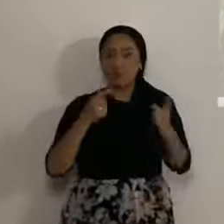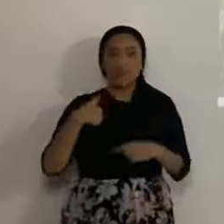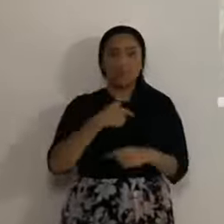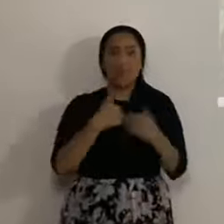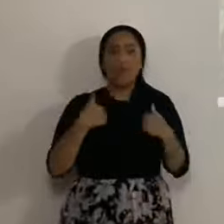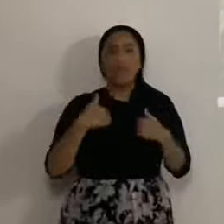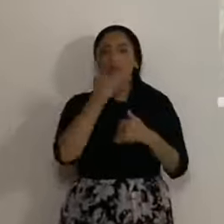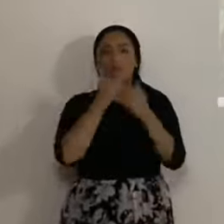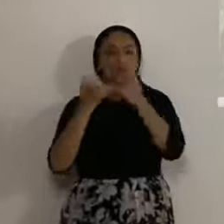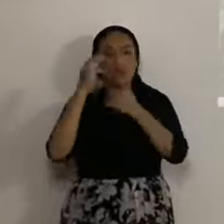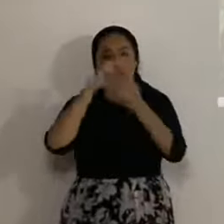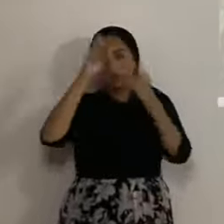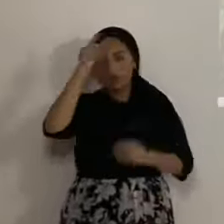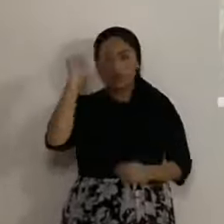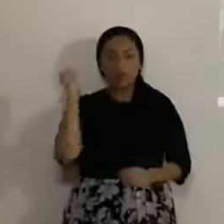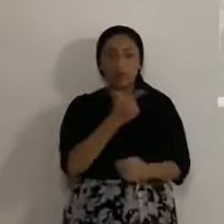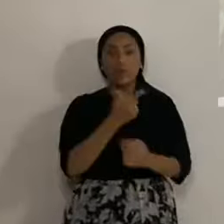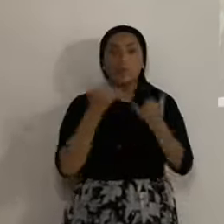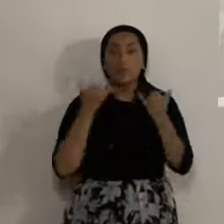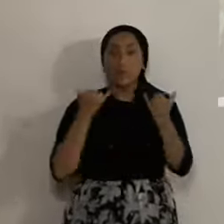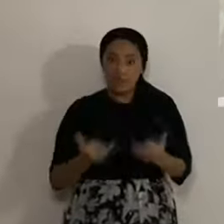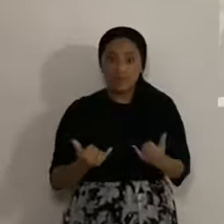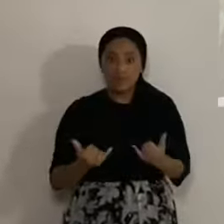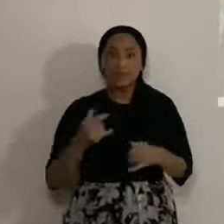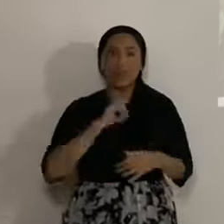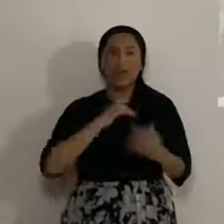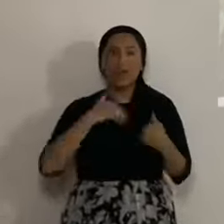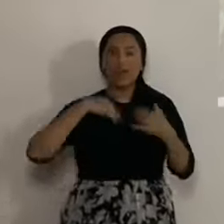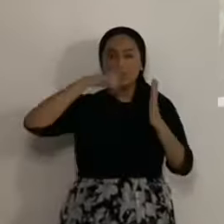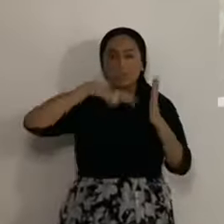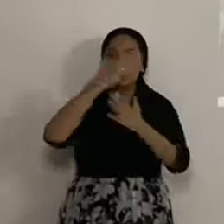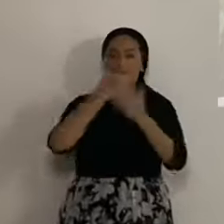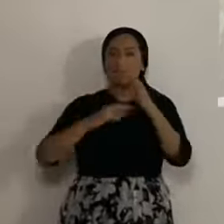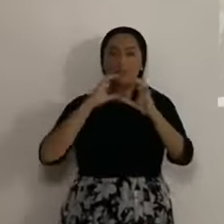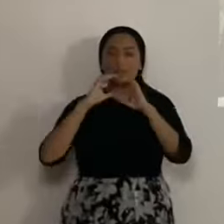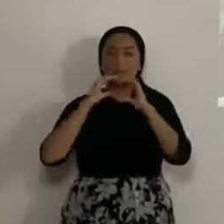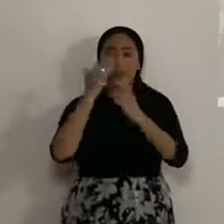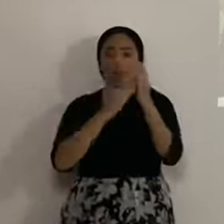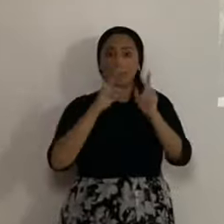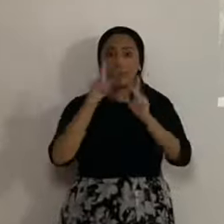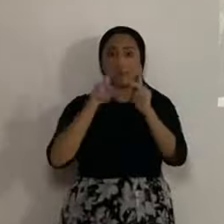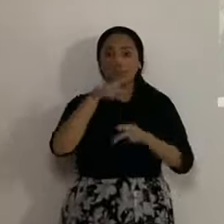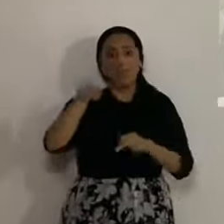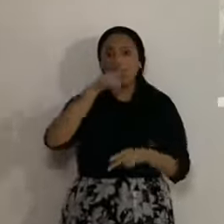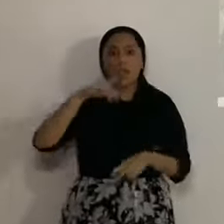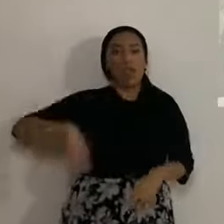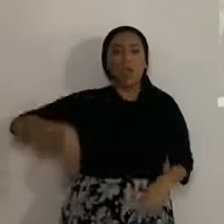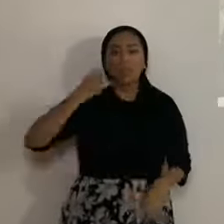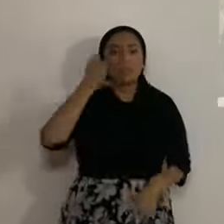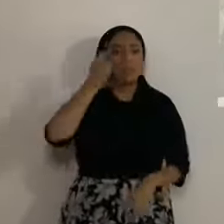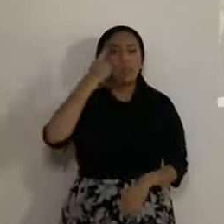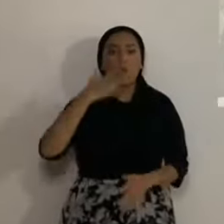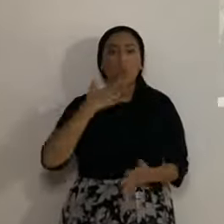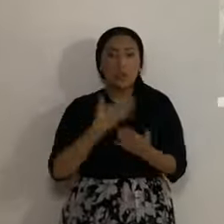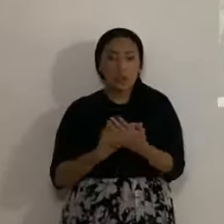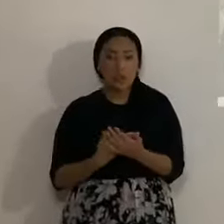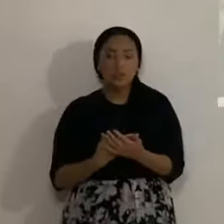fallado al eterno todos. Ahora, he leído algunos comentarios, y algunas personas parece que no han entendido bien,